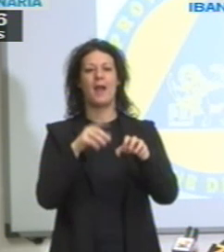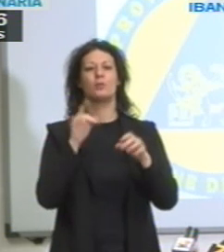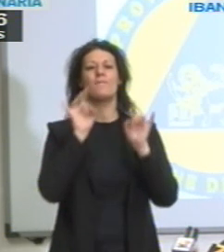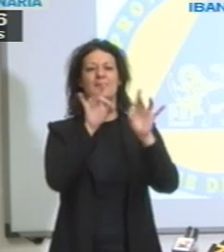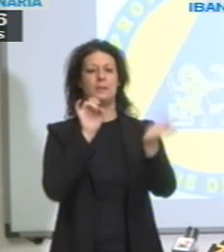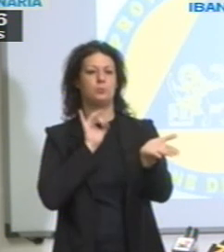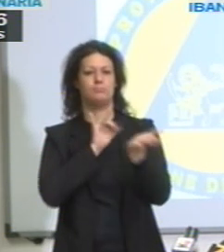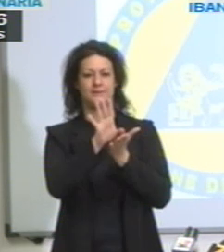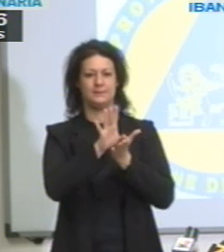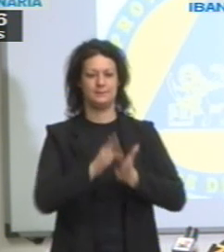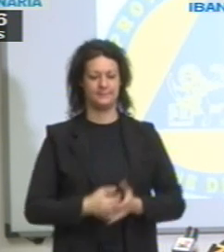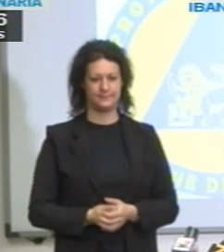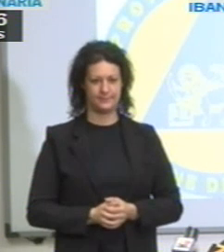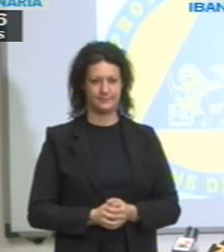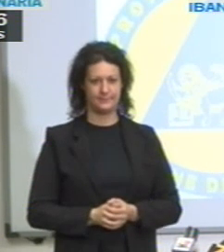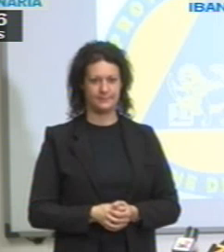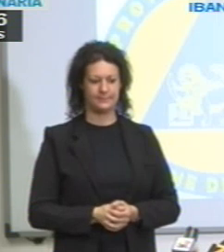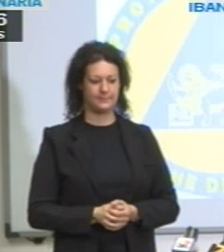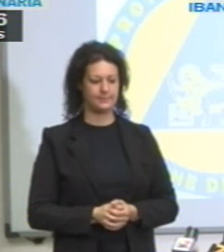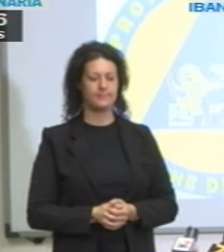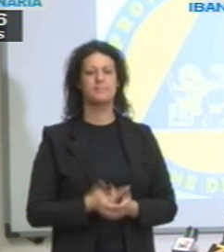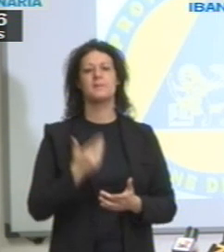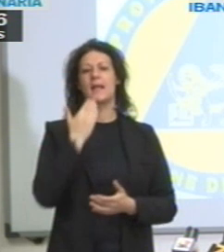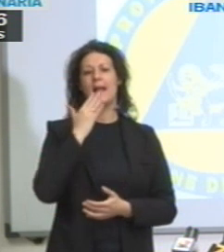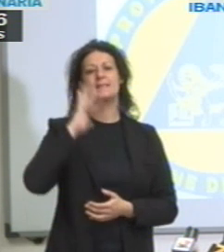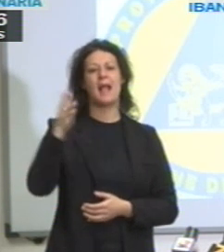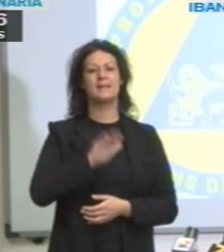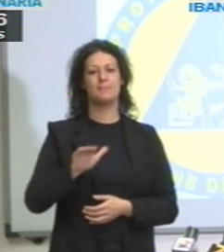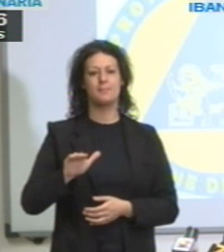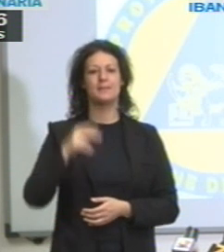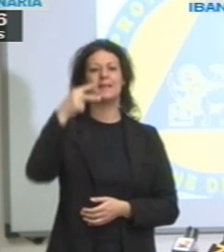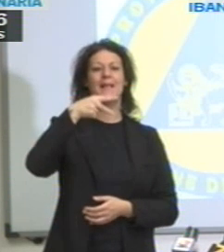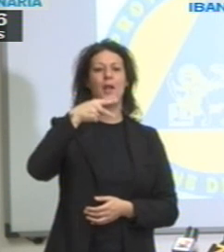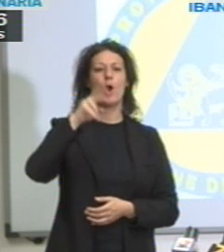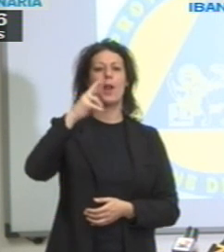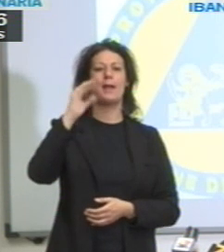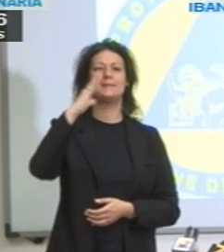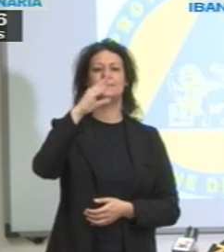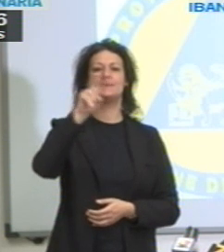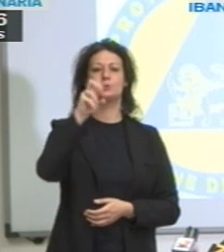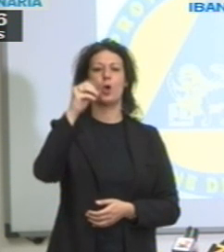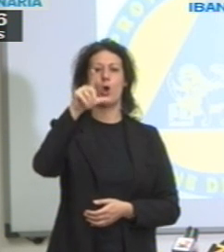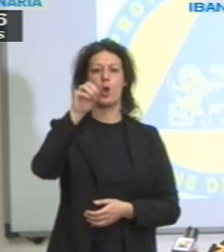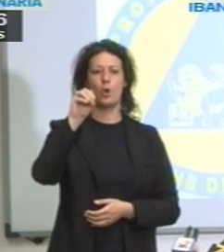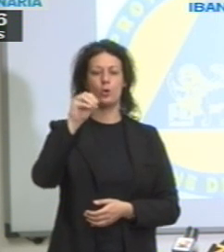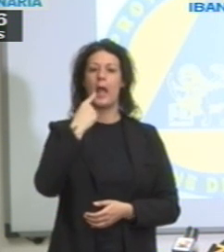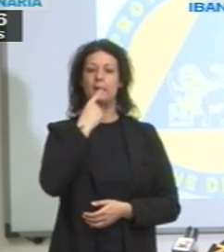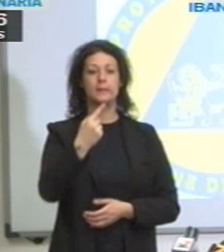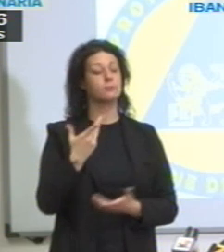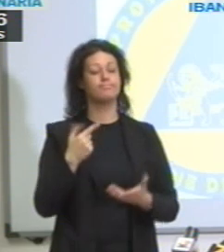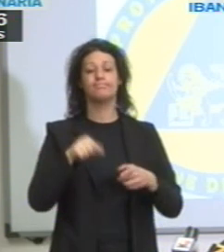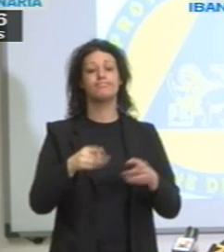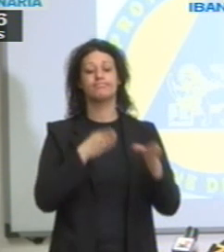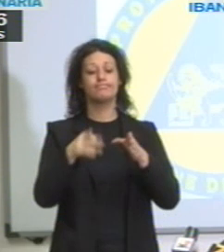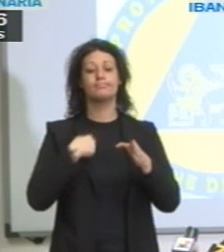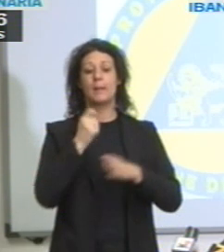E poi ringrazio altri bimbi tipo Nicola Rizzolo, che ha detto: io quest'anno non vado a pescare, è un bimbo